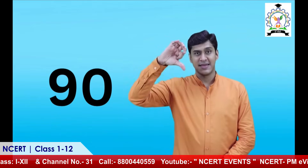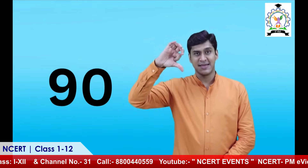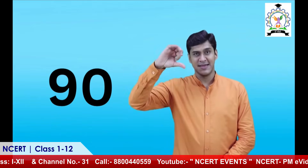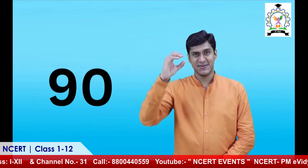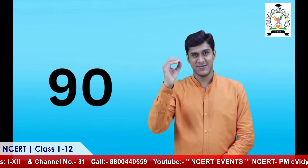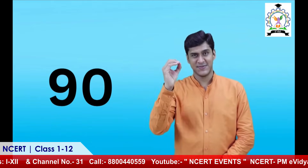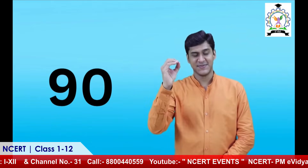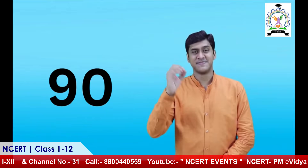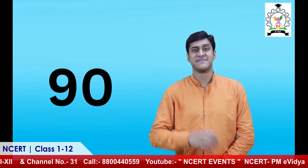90